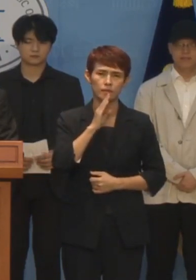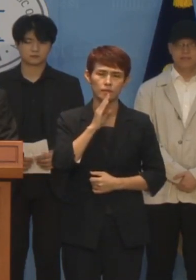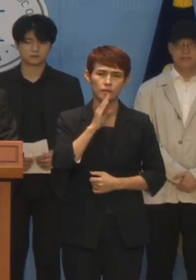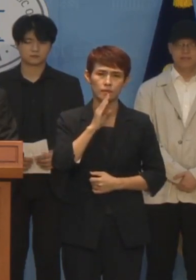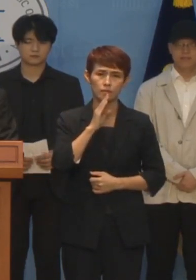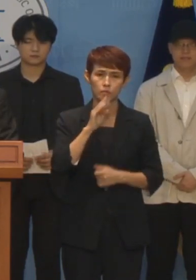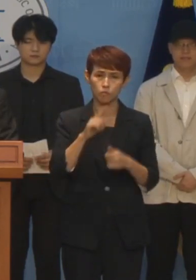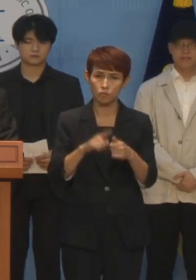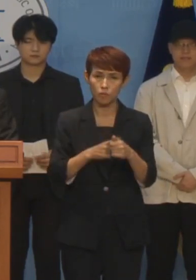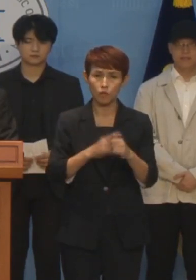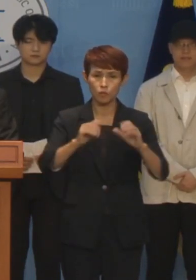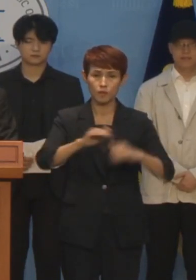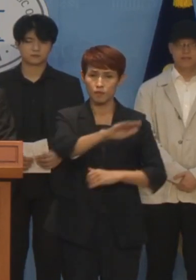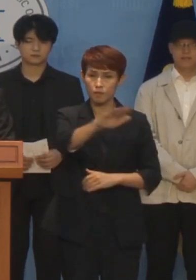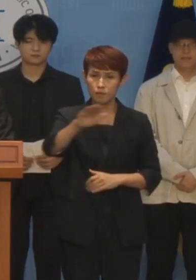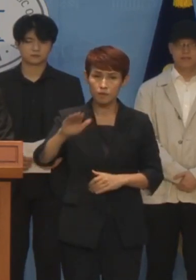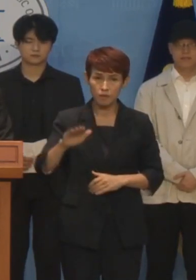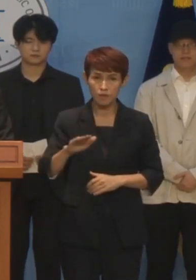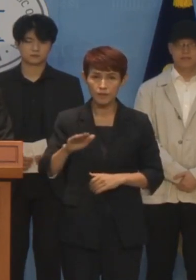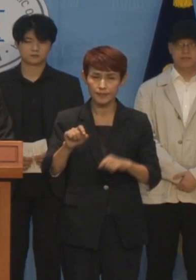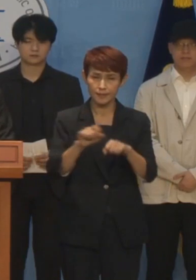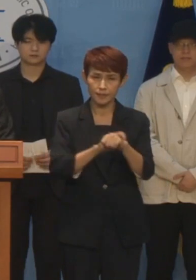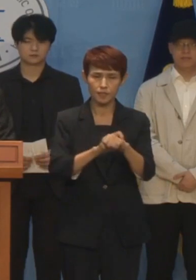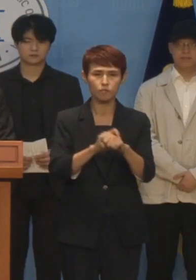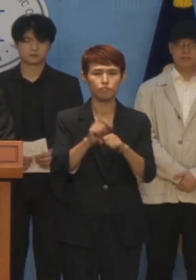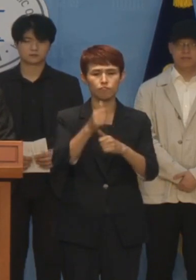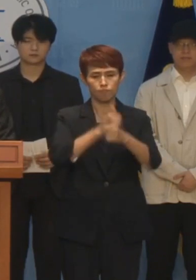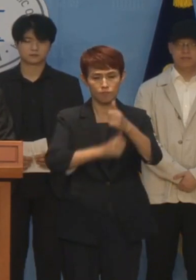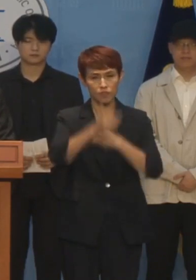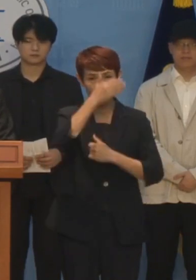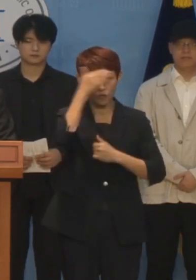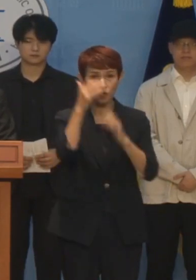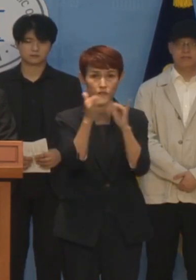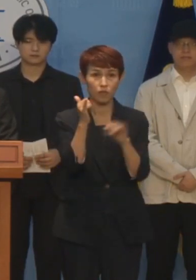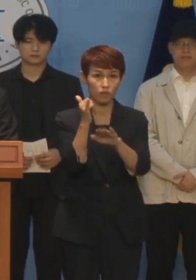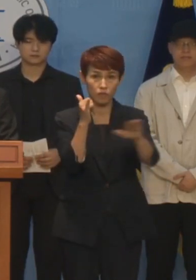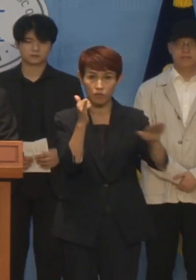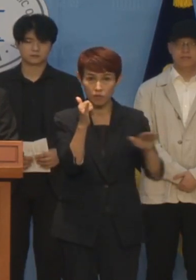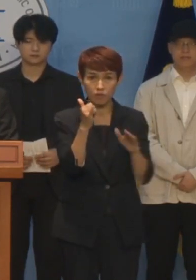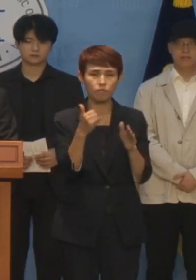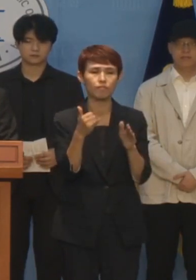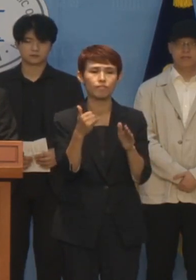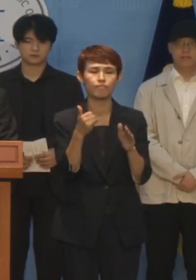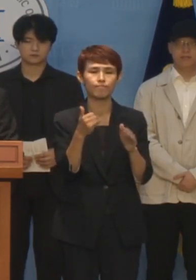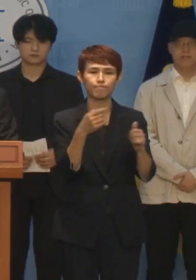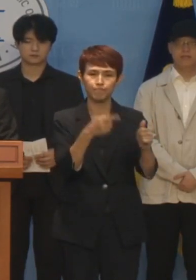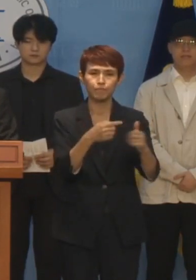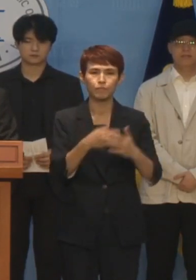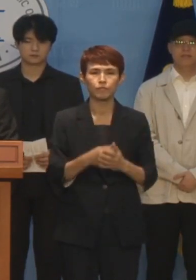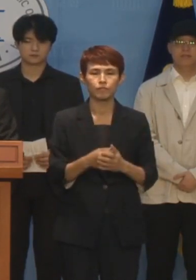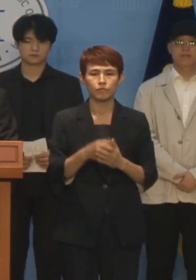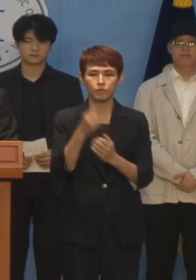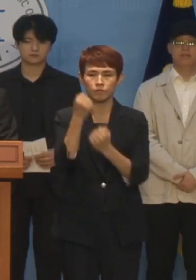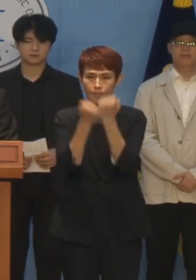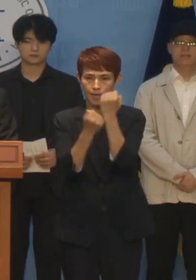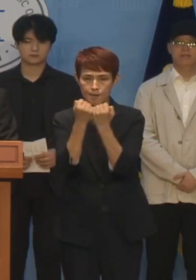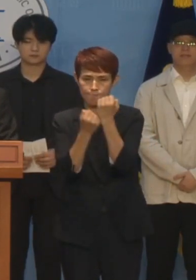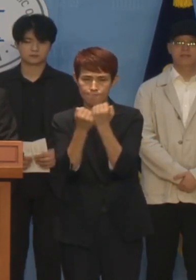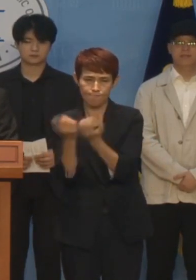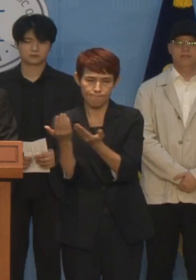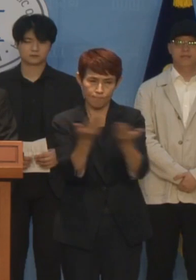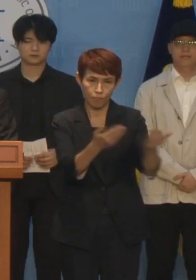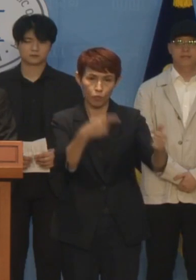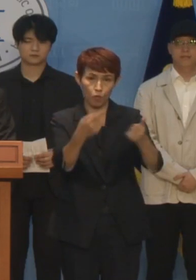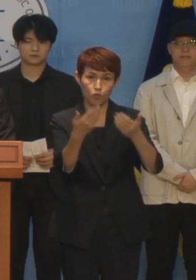만큼 국민들, 특히 미래 세대인 청년들을 대상으로 연금에 대해 잘 알기 쉽게 교육할